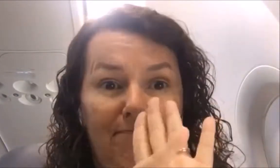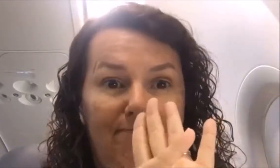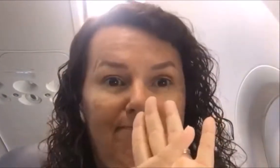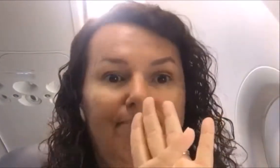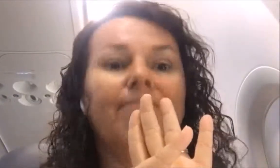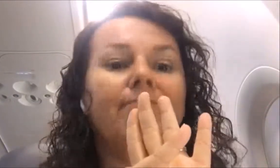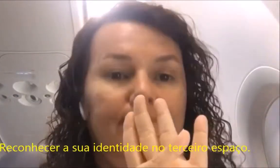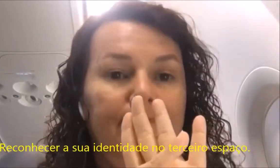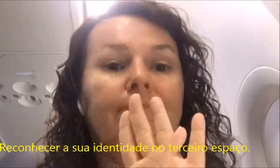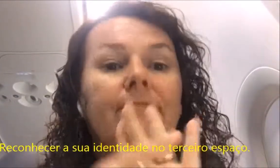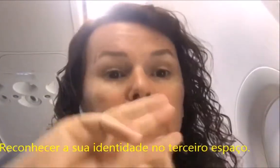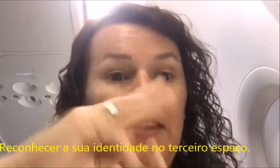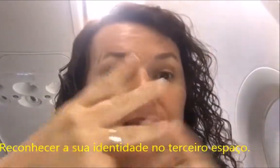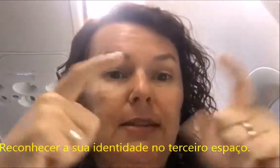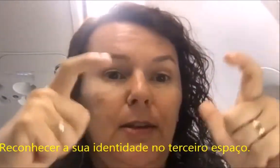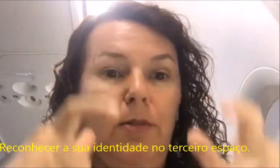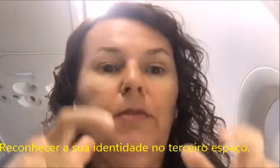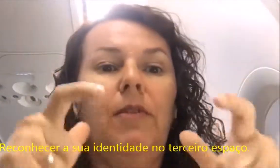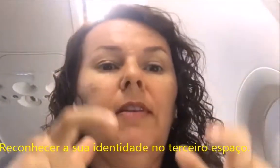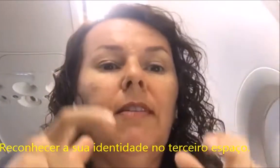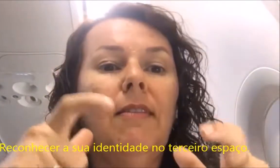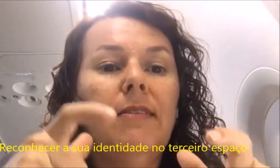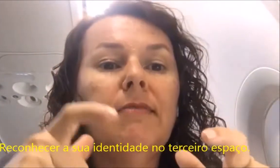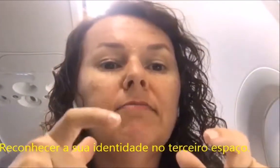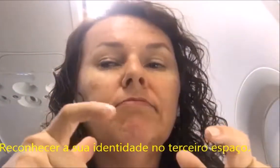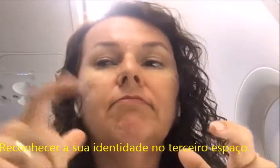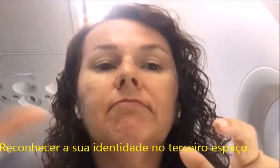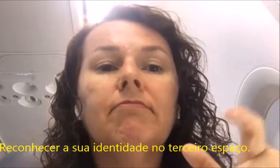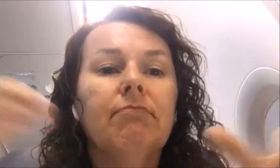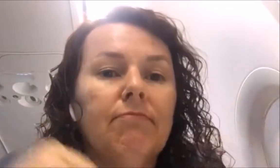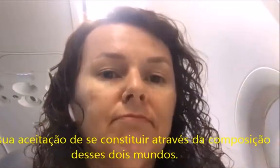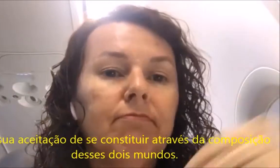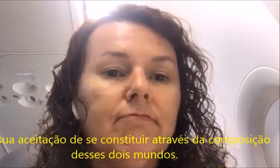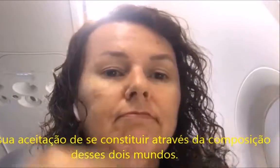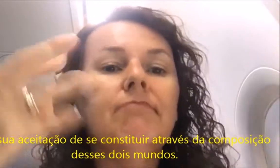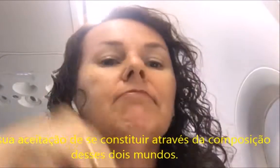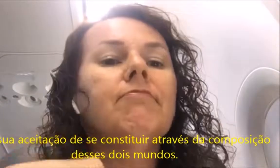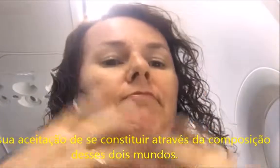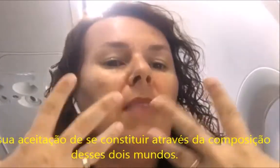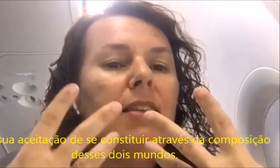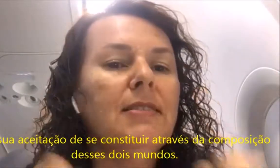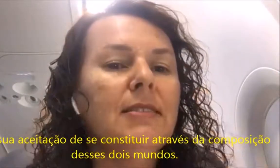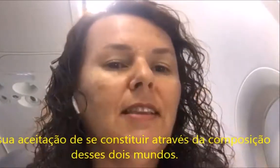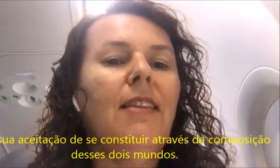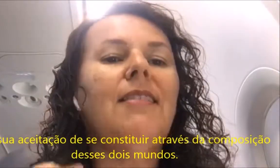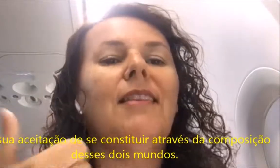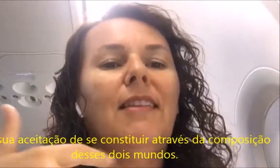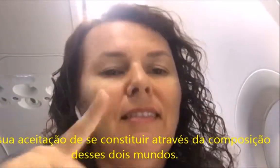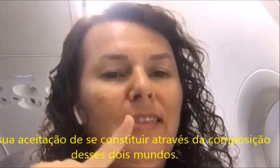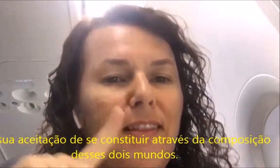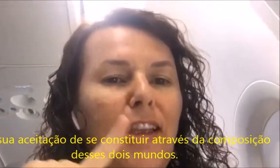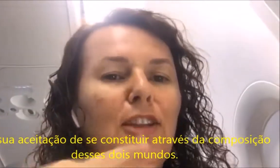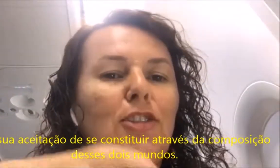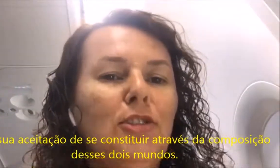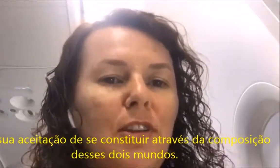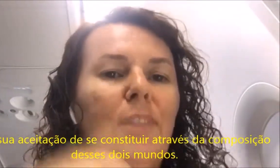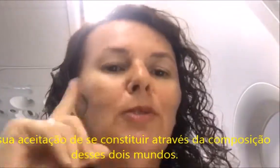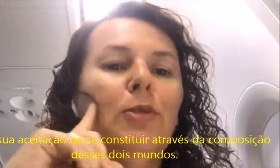a sua identidade no terceiro espaço e a sua aceitação de se constituir através da composição